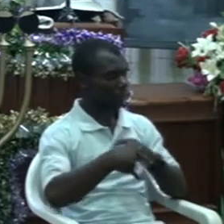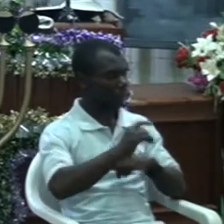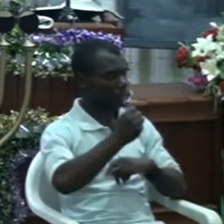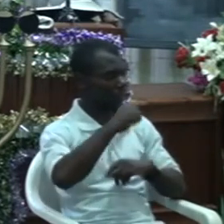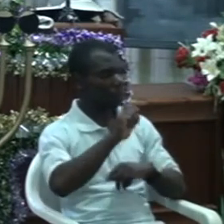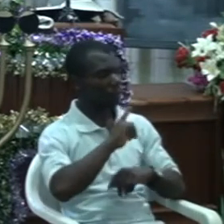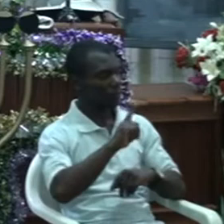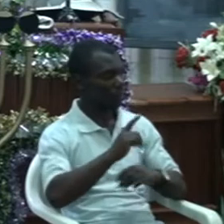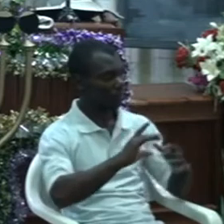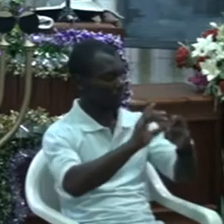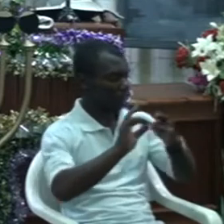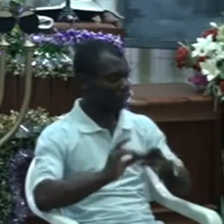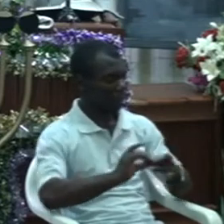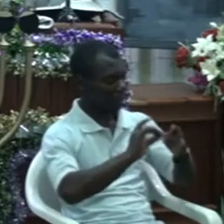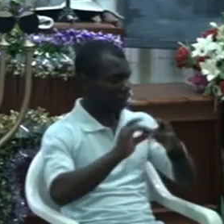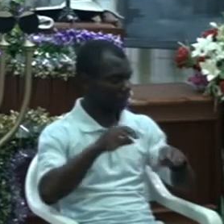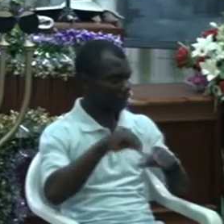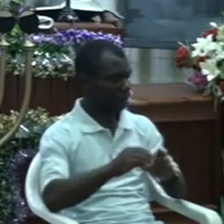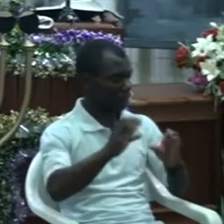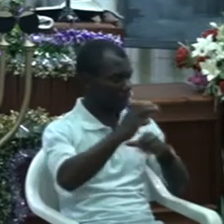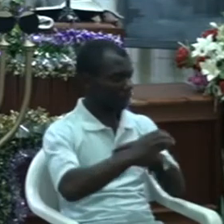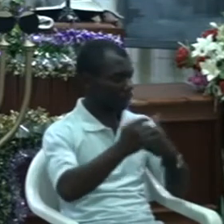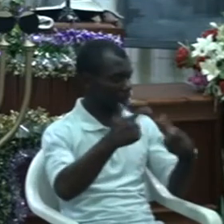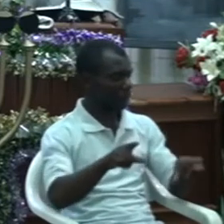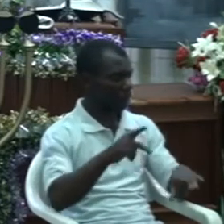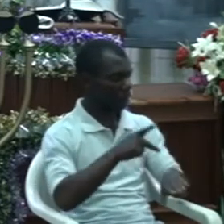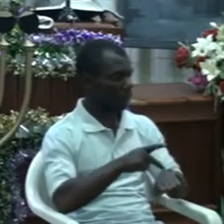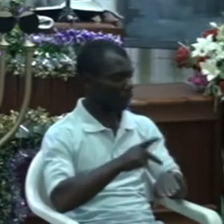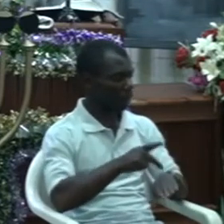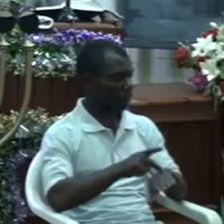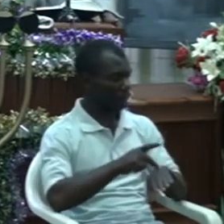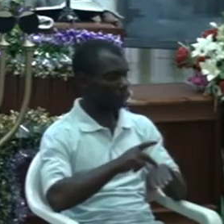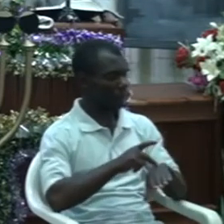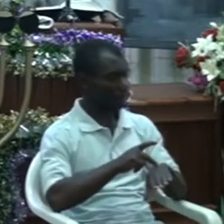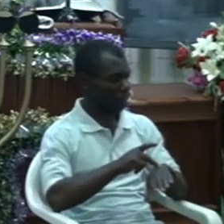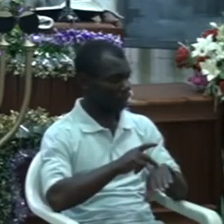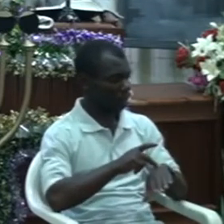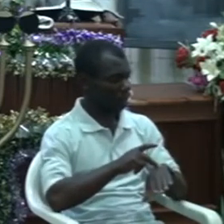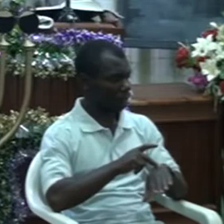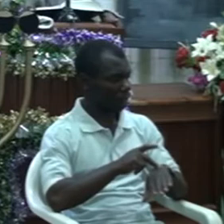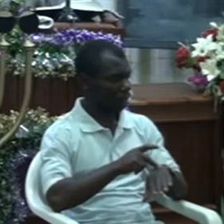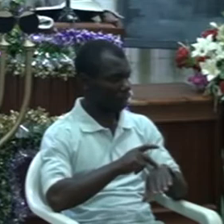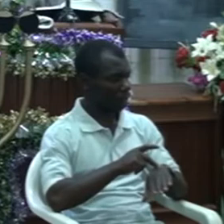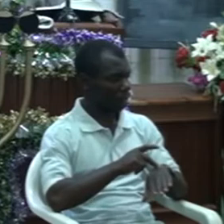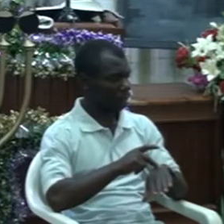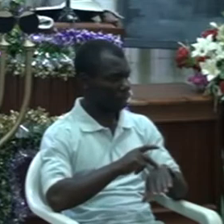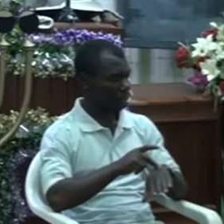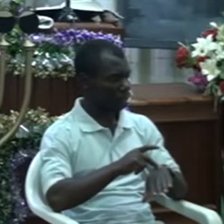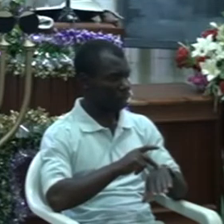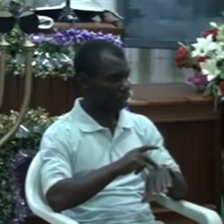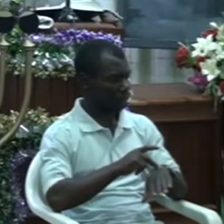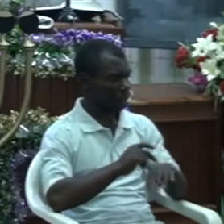Ils étaient tous réunis dans une chambre. Et lorsque Pierre na Yohane, je crois.